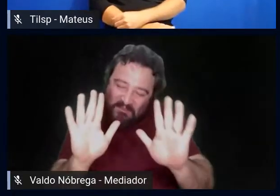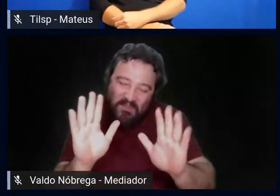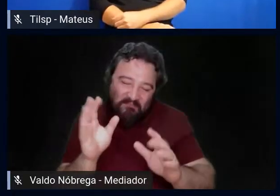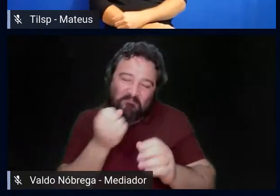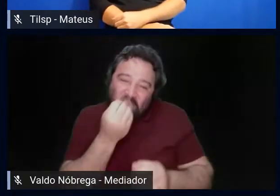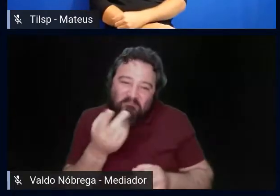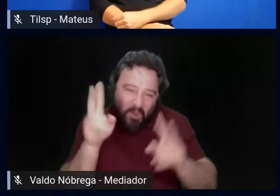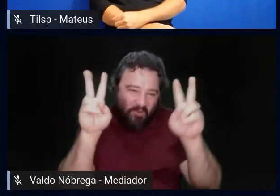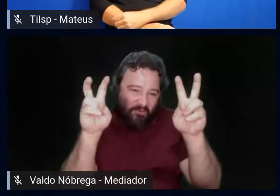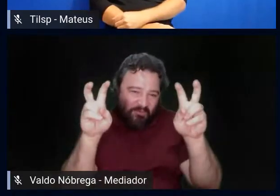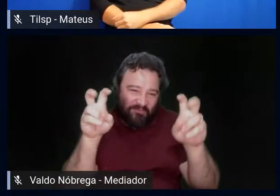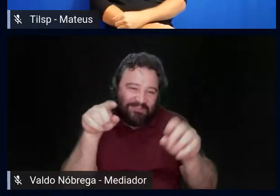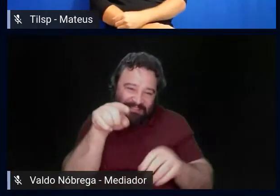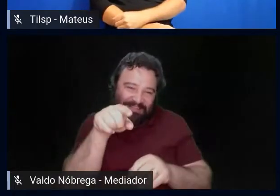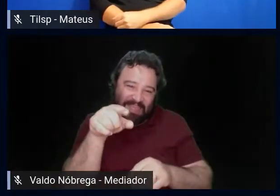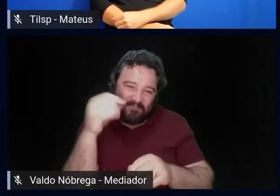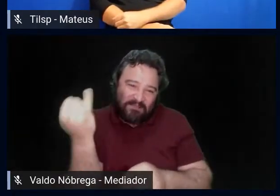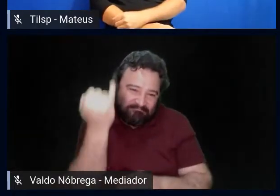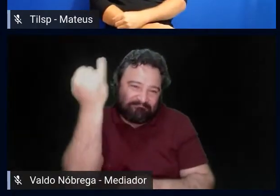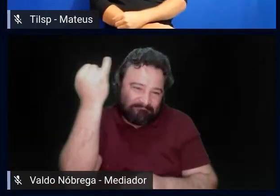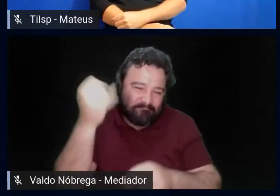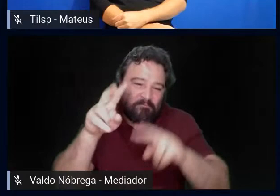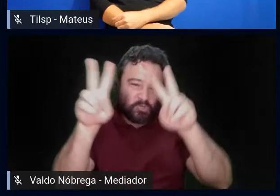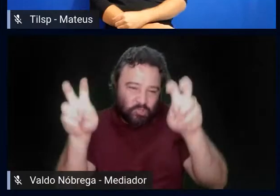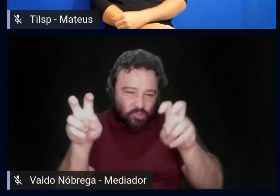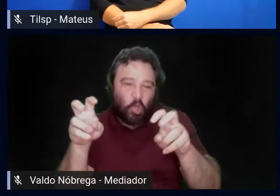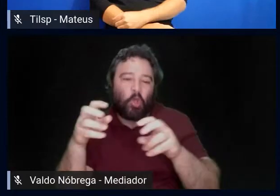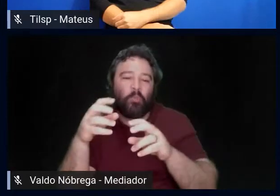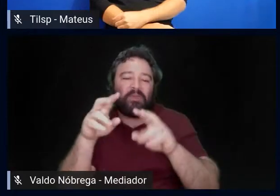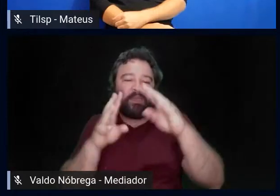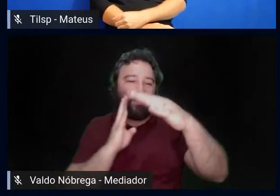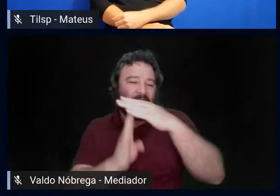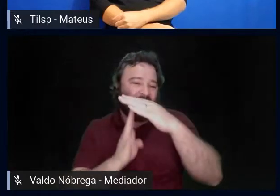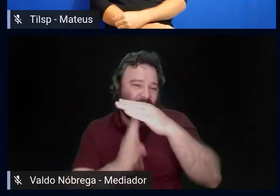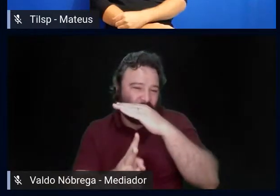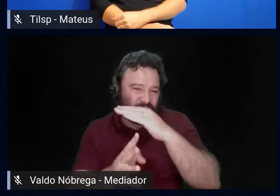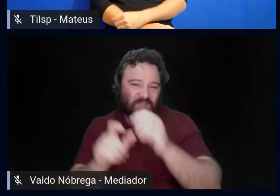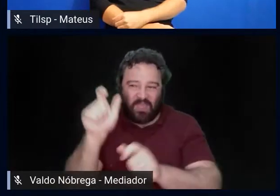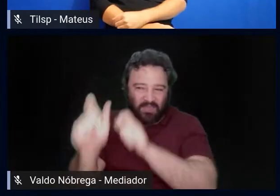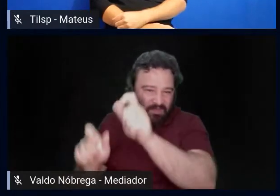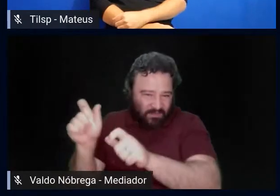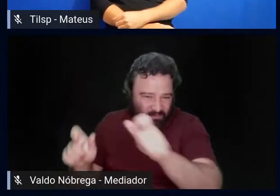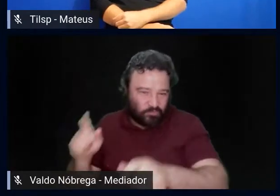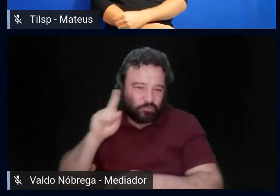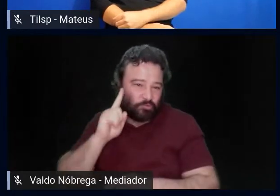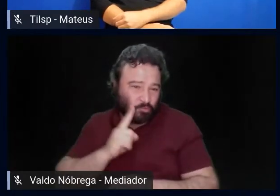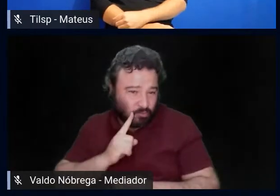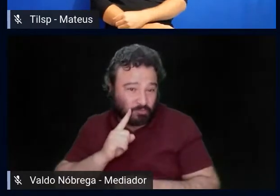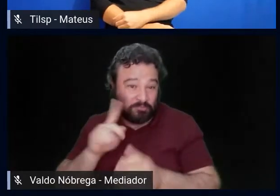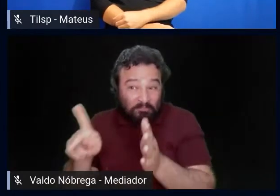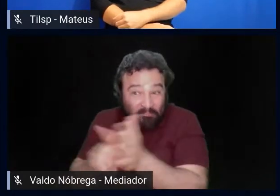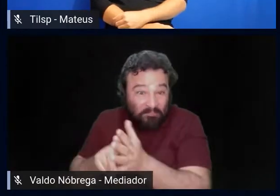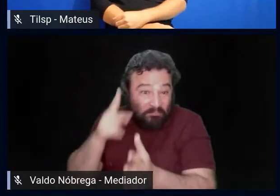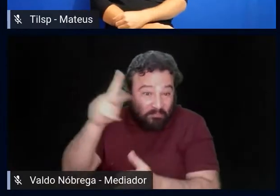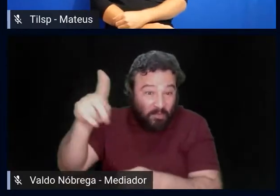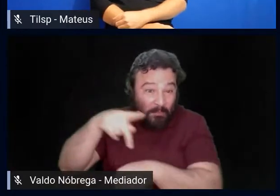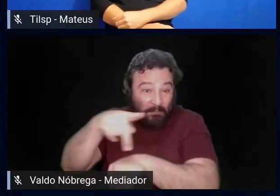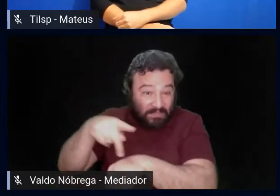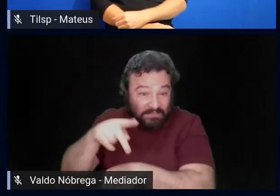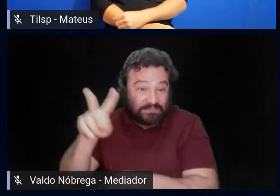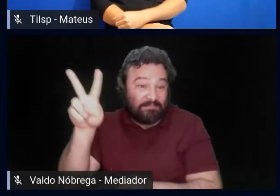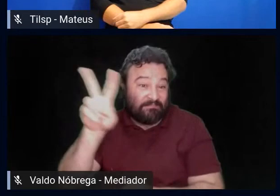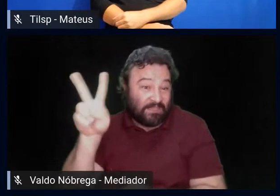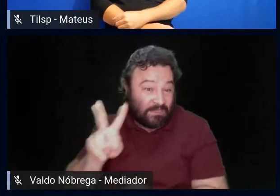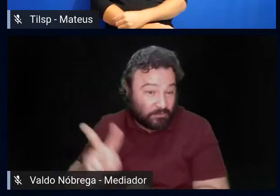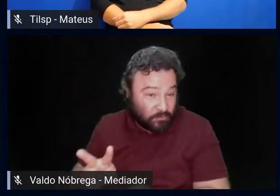ansioso e explanou, mas eh sua temática é muito interessante, né? É um tema sobre os refugiados, né? sobre as